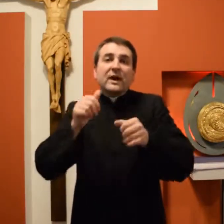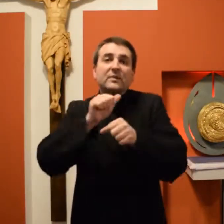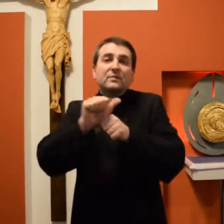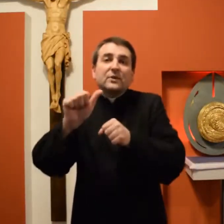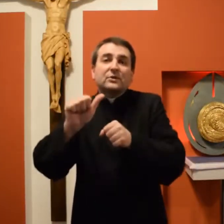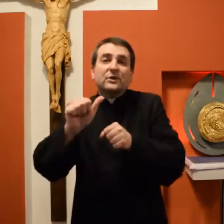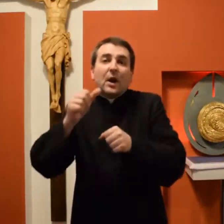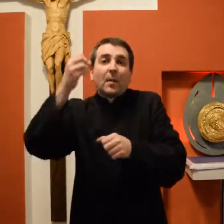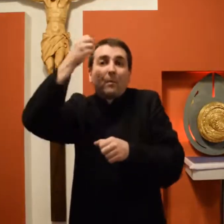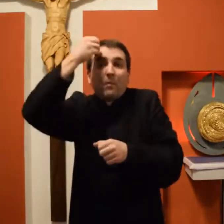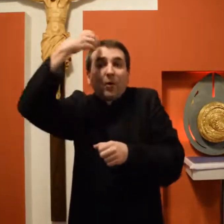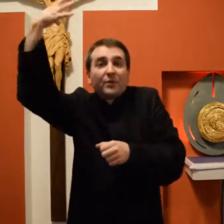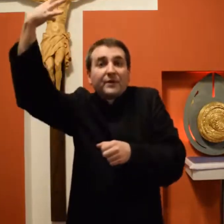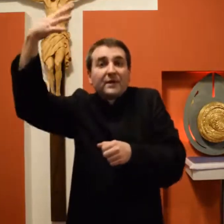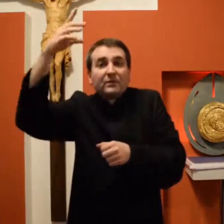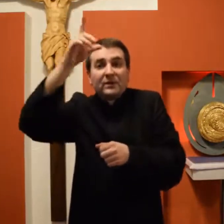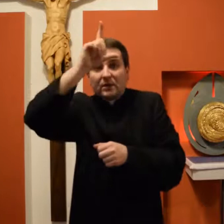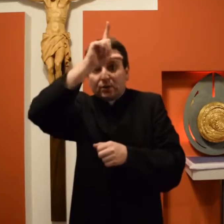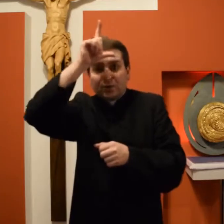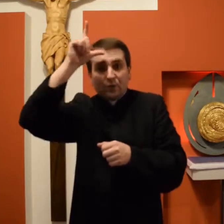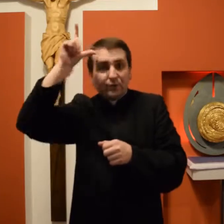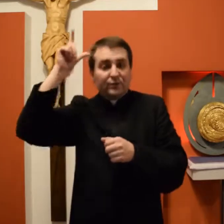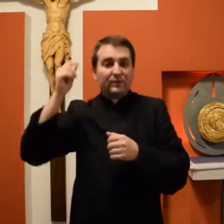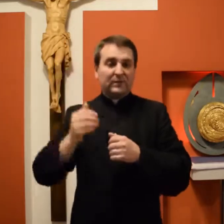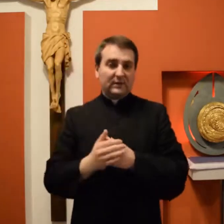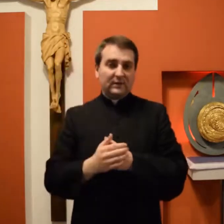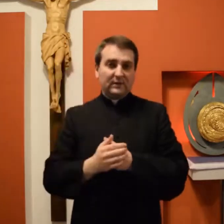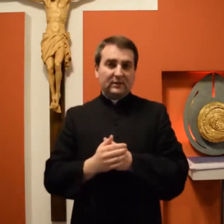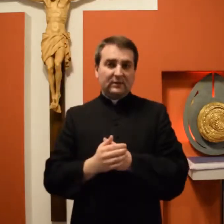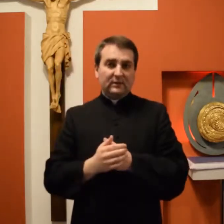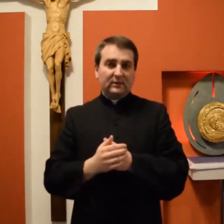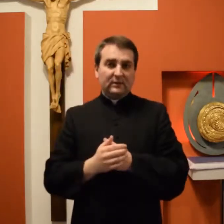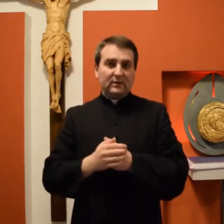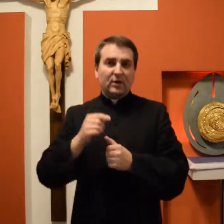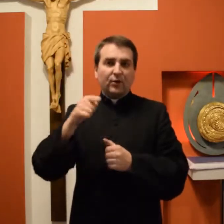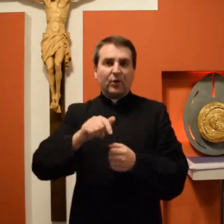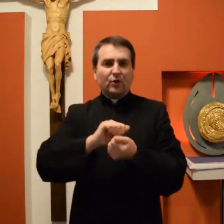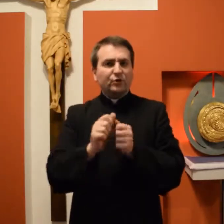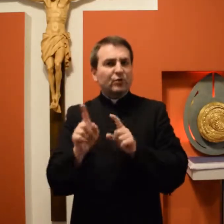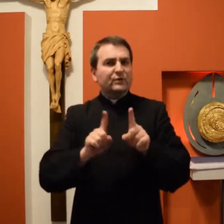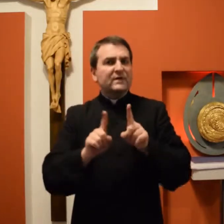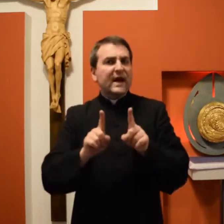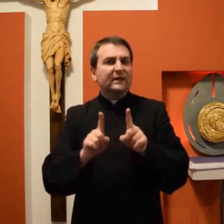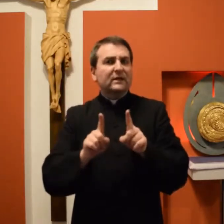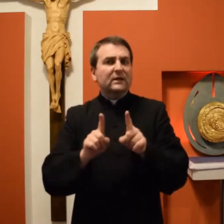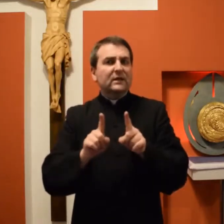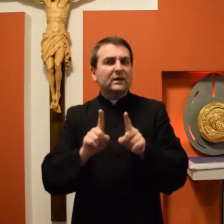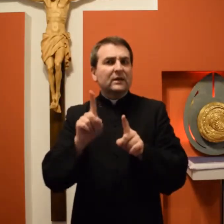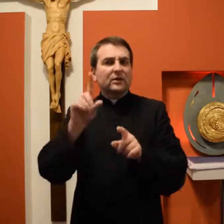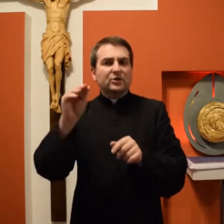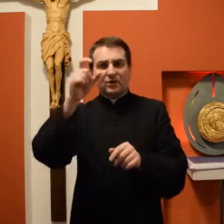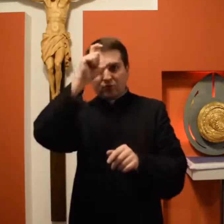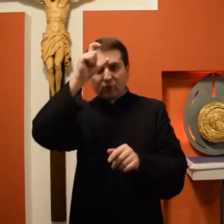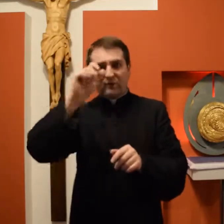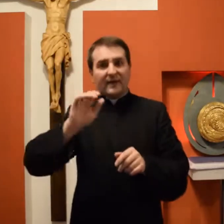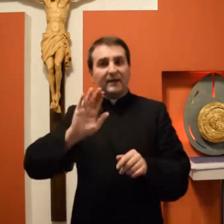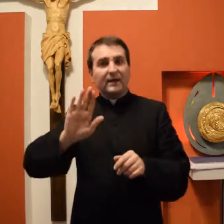możemy być mądrymi ludźmi. To są znaki, że człowiek